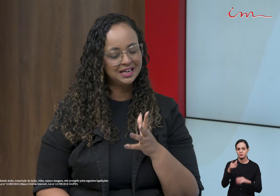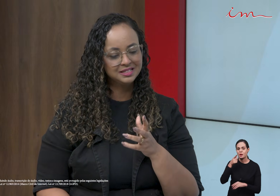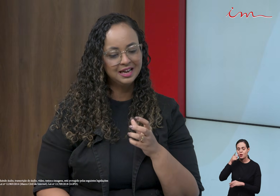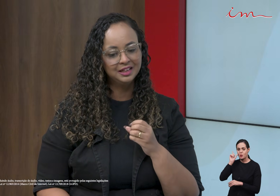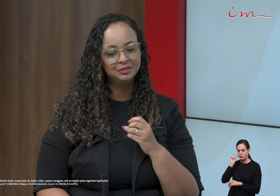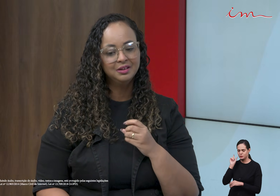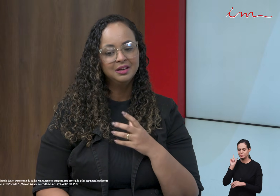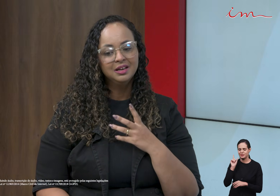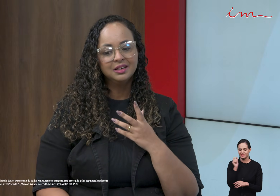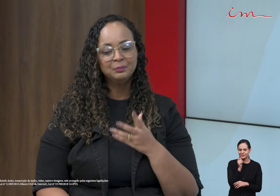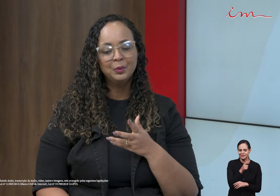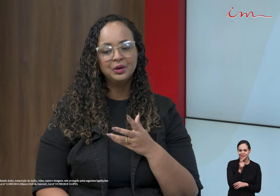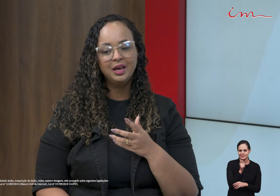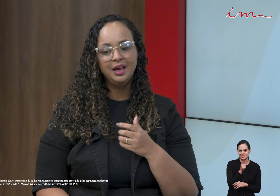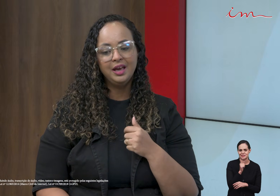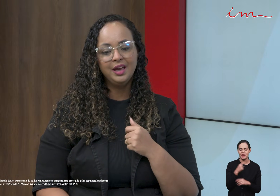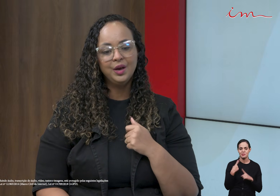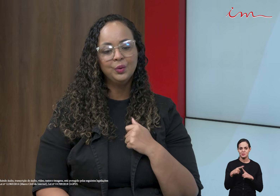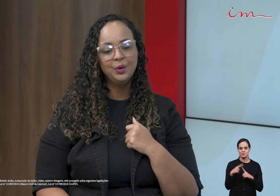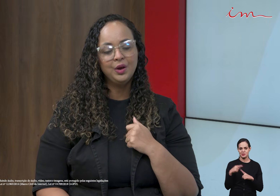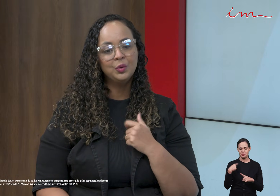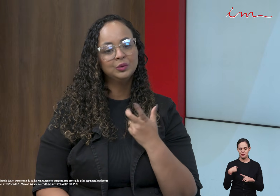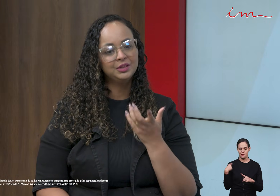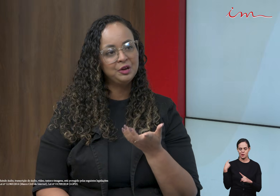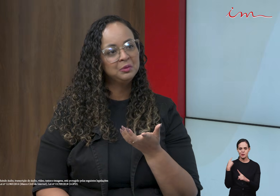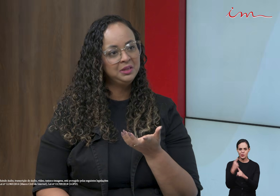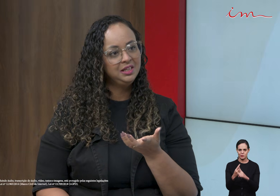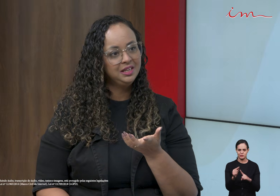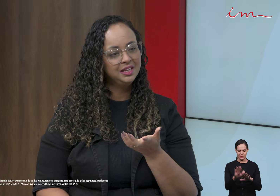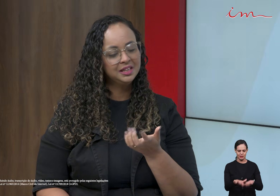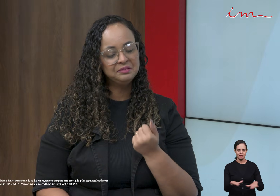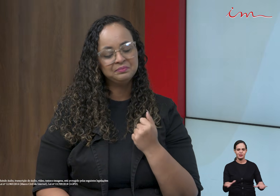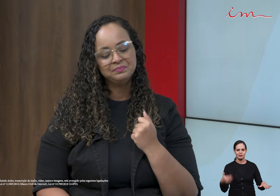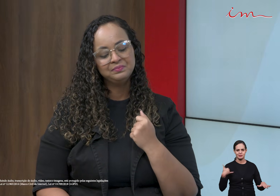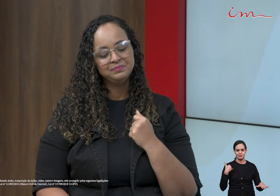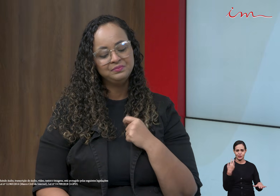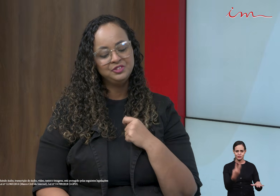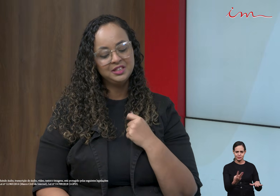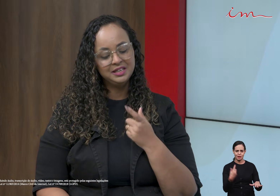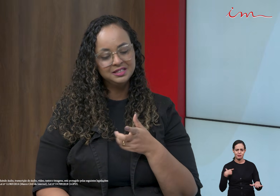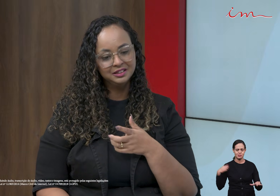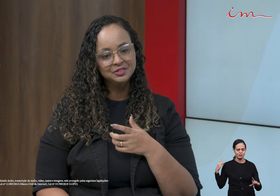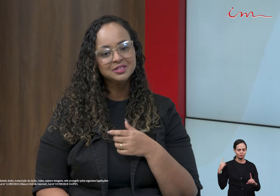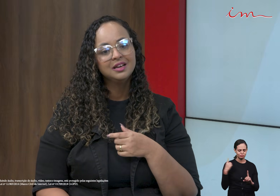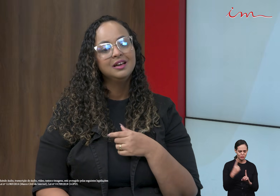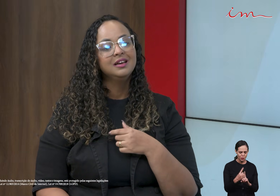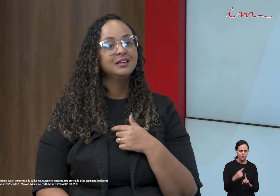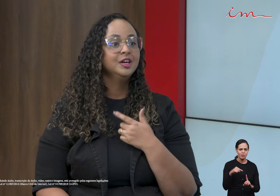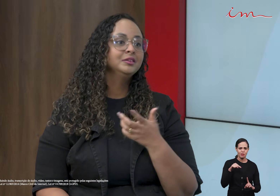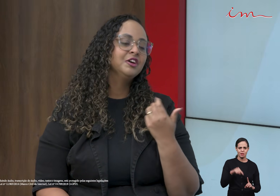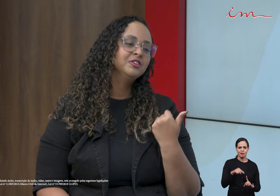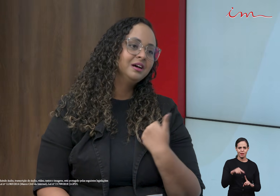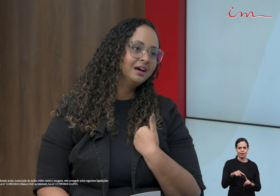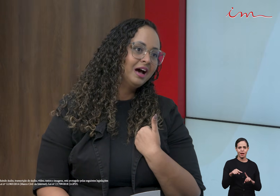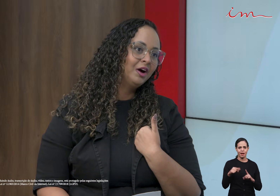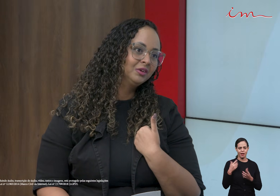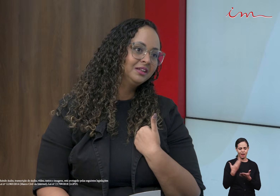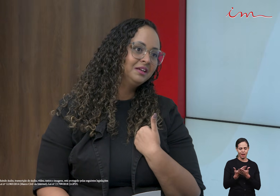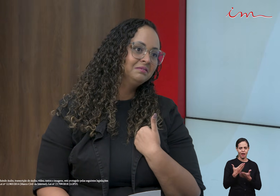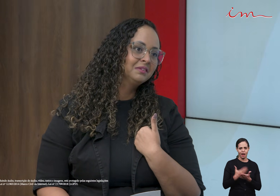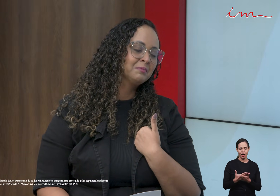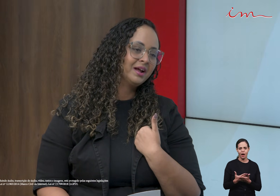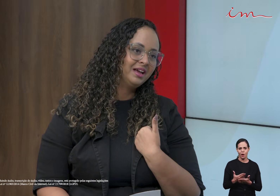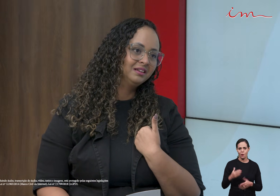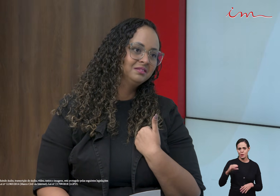muito engraçado, porque eu encontrei uma menininha, né, de 3 anos, que eu dava